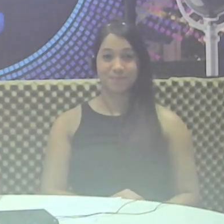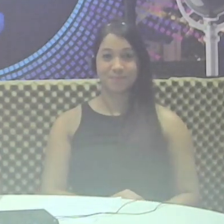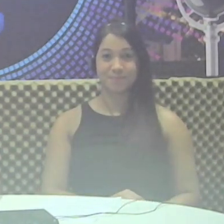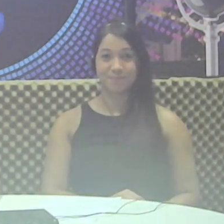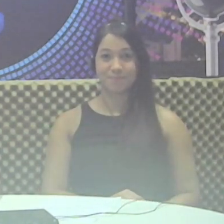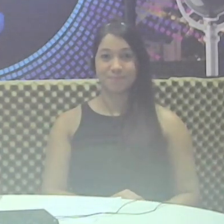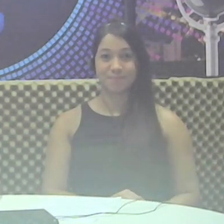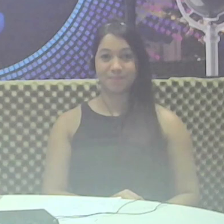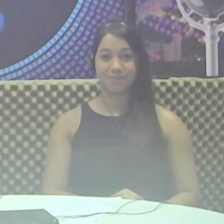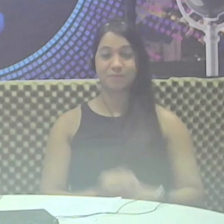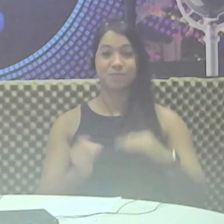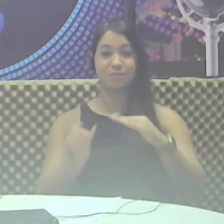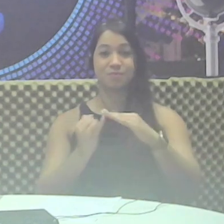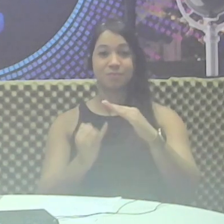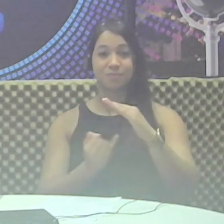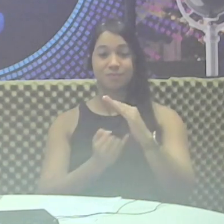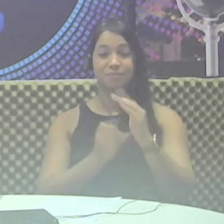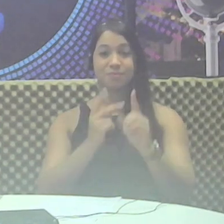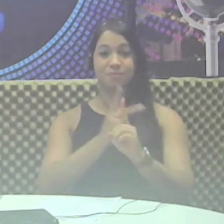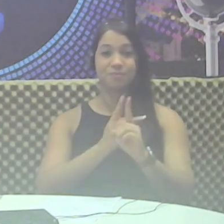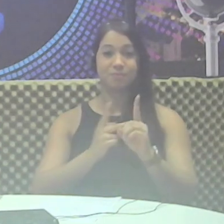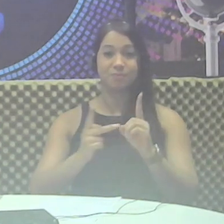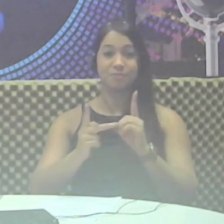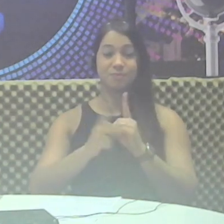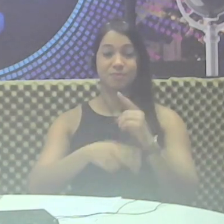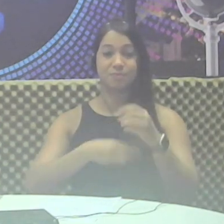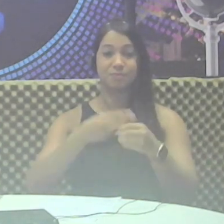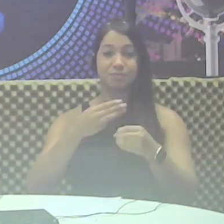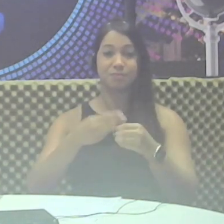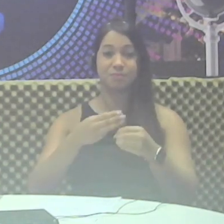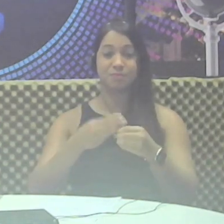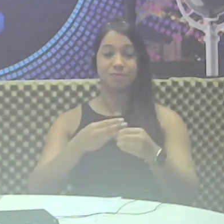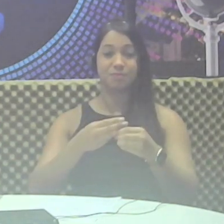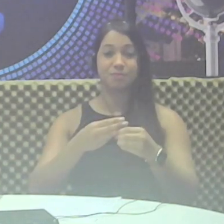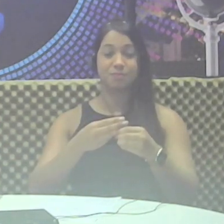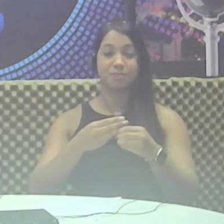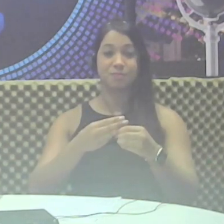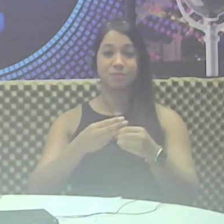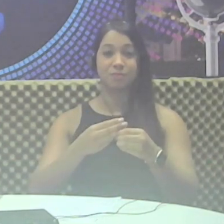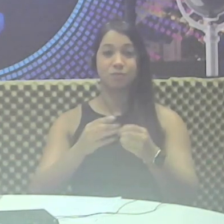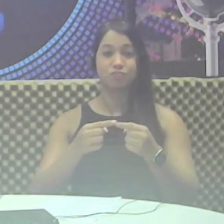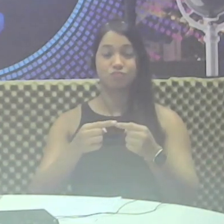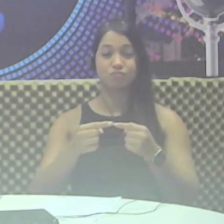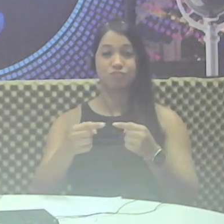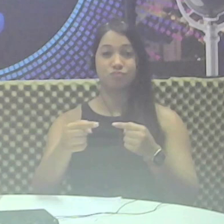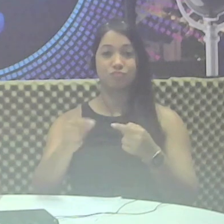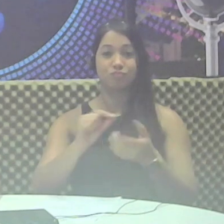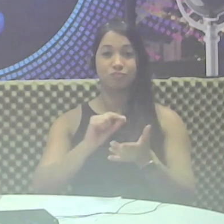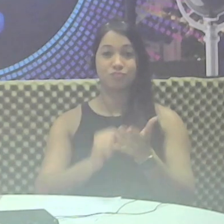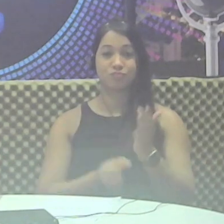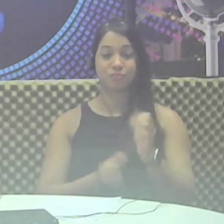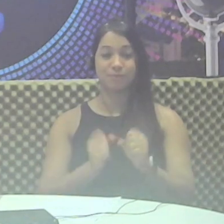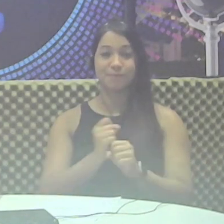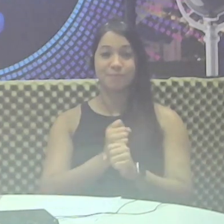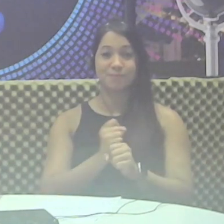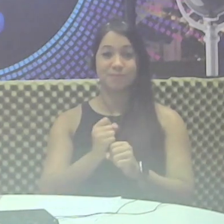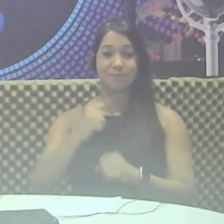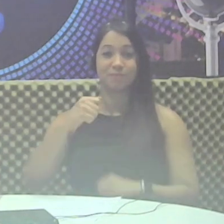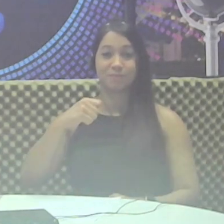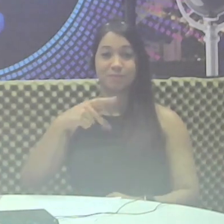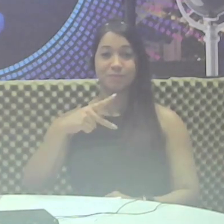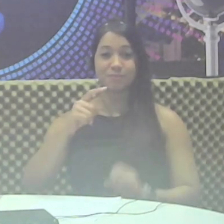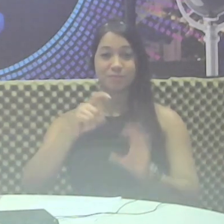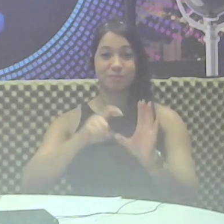O Instituto de Previdência dos Servidores Públicos do município de Uberlândia, o IPREMO, segue com o recadastramento anual de aposentados